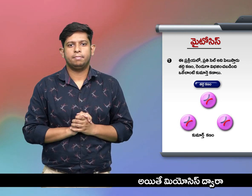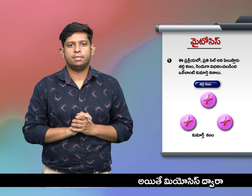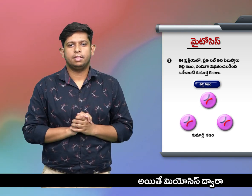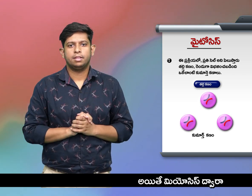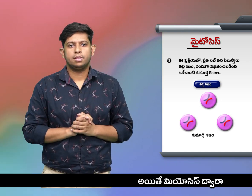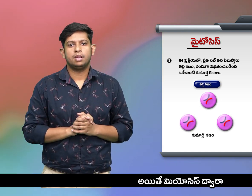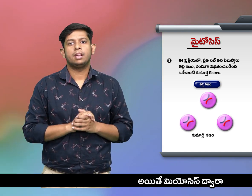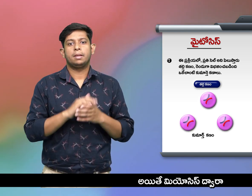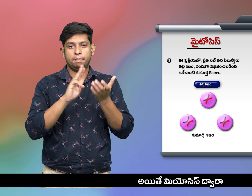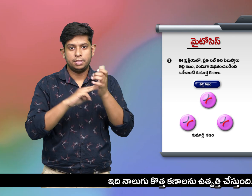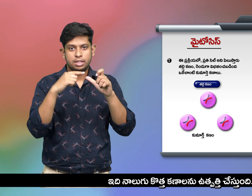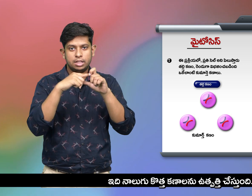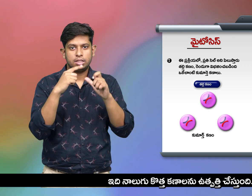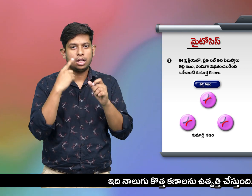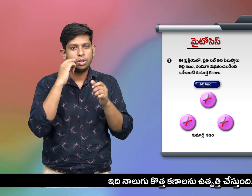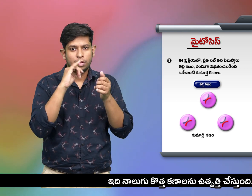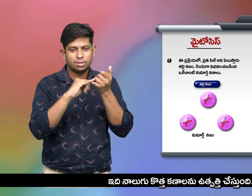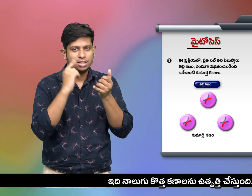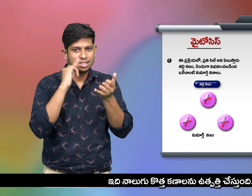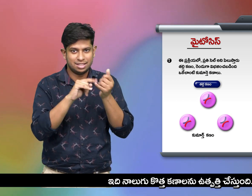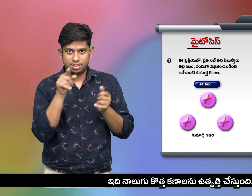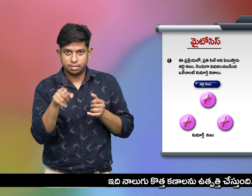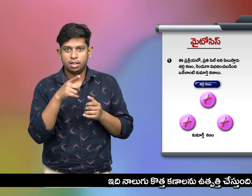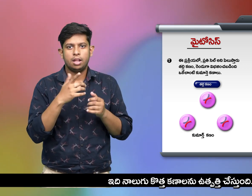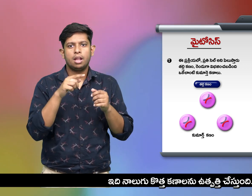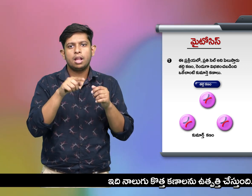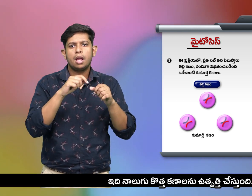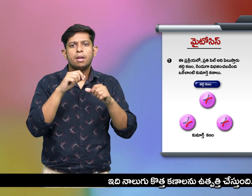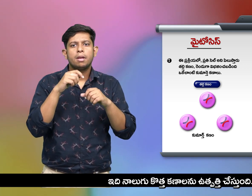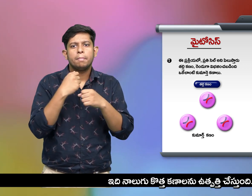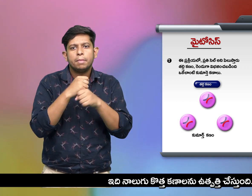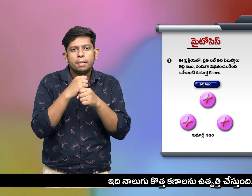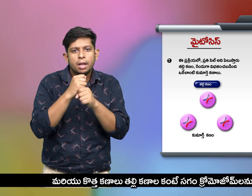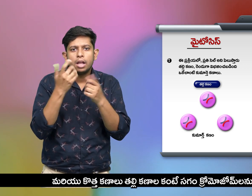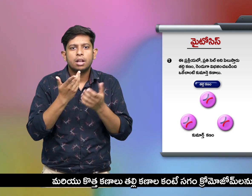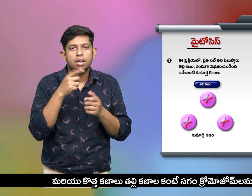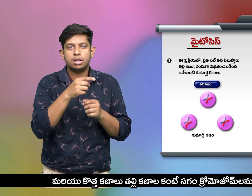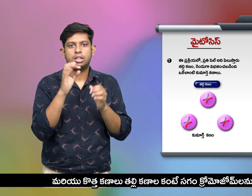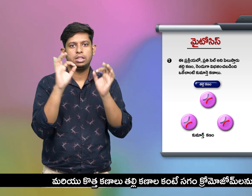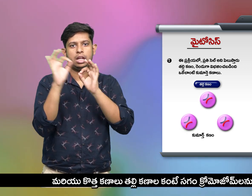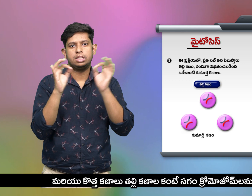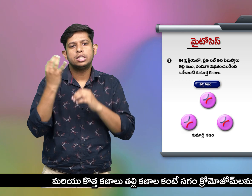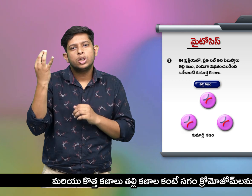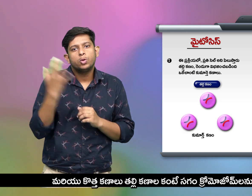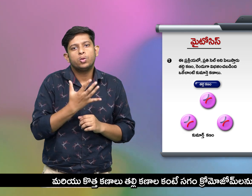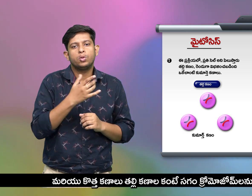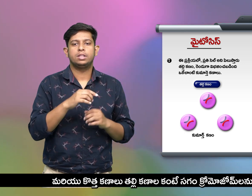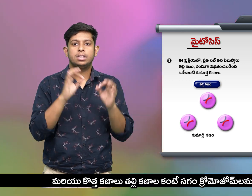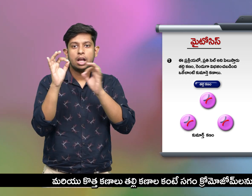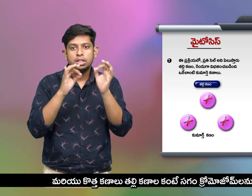అయితే మియోసిస్ ద్వారా ఇది 4 కొత్త కణాలను ఉత్పత్తి చేస్తుంది మరియు కొత్త కణాలు తల్లి కణాల